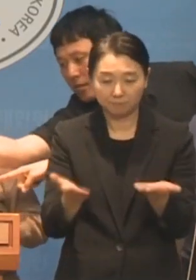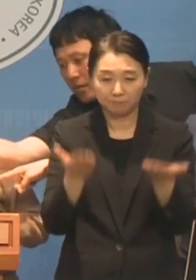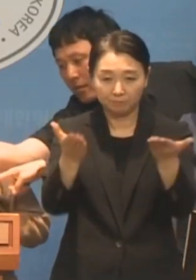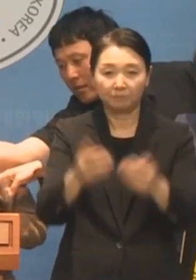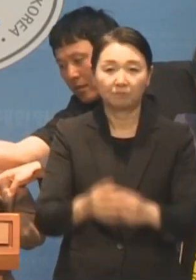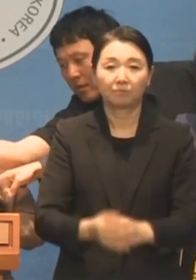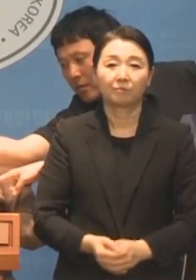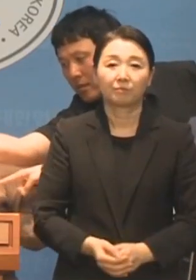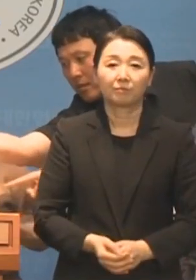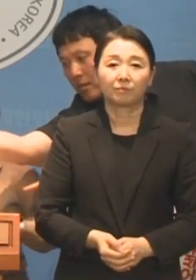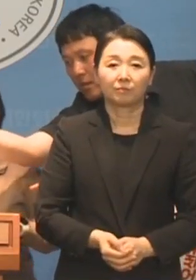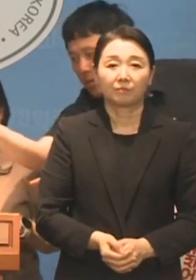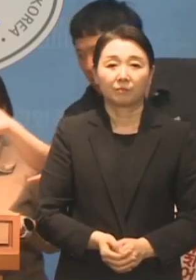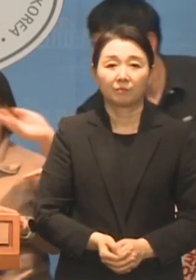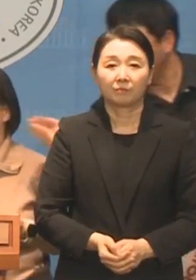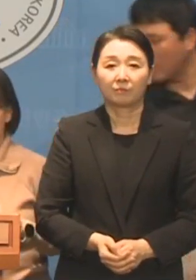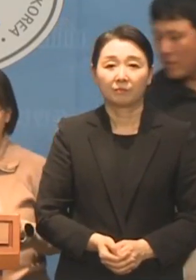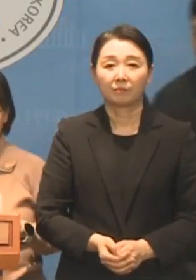낭독하겠습니다.